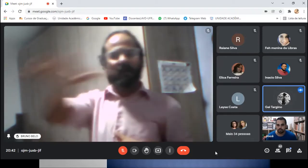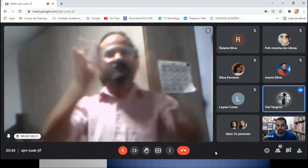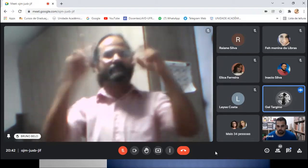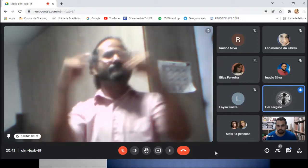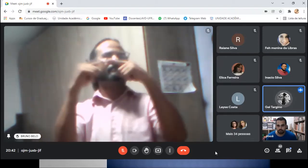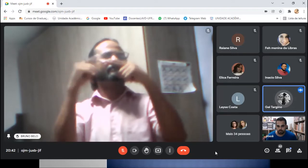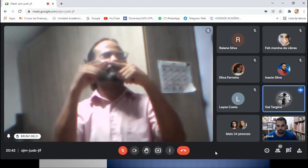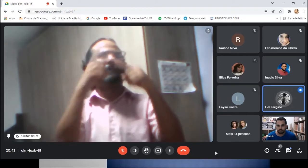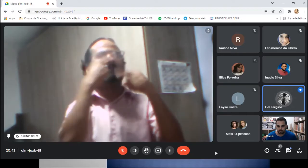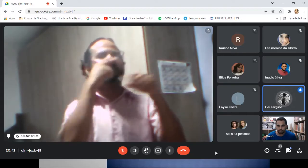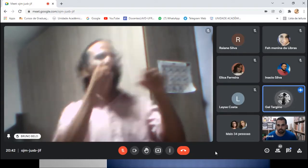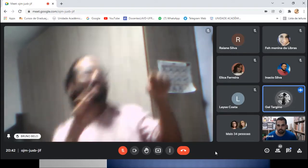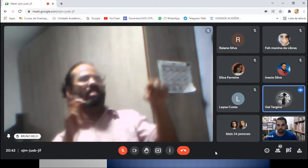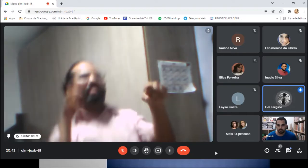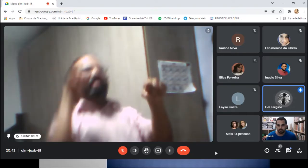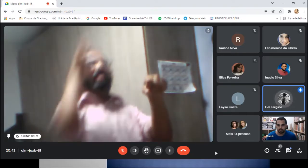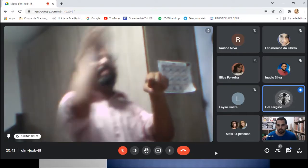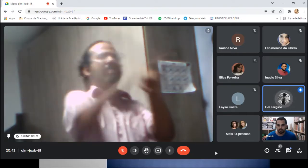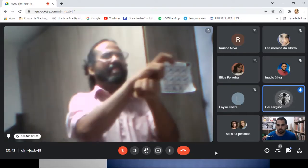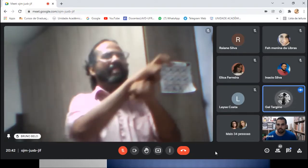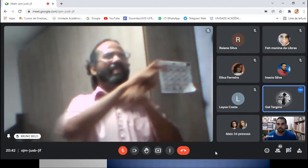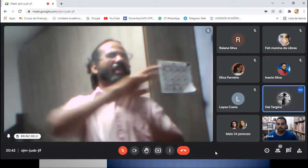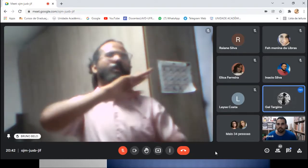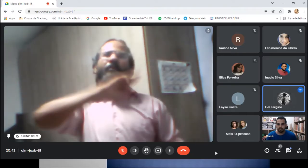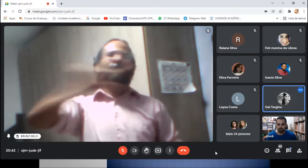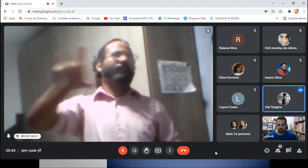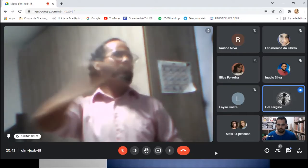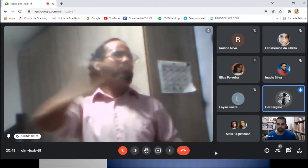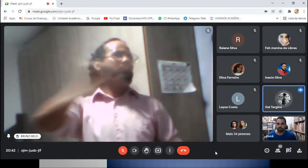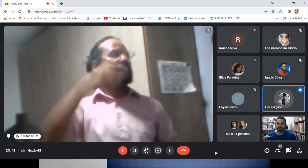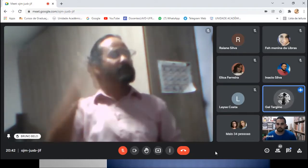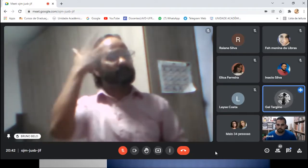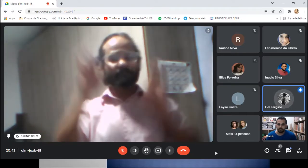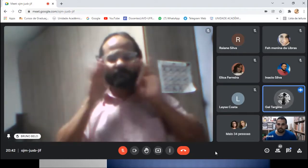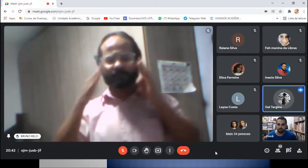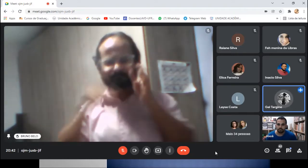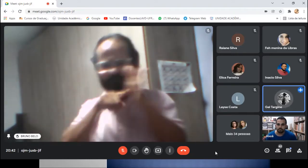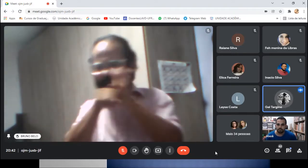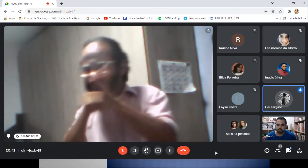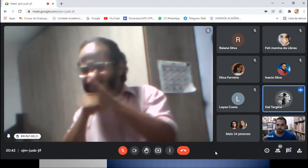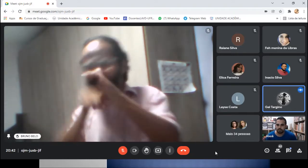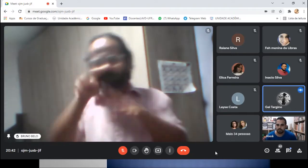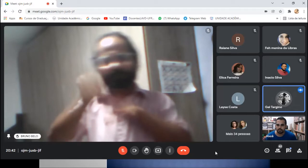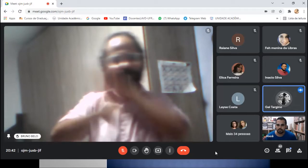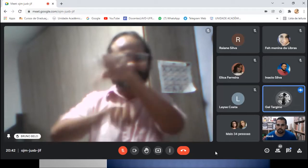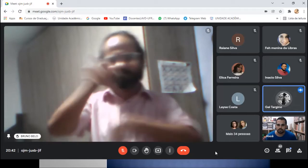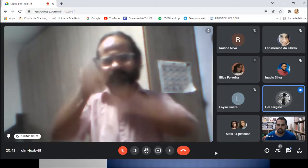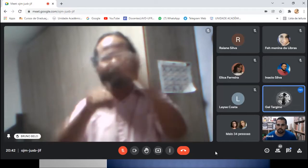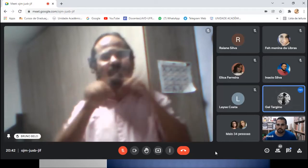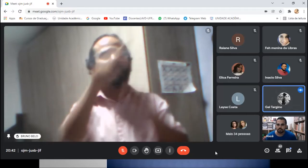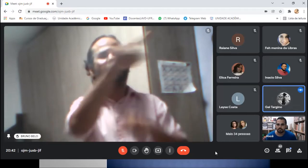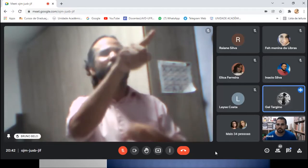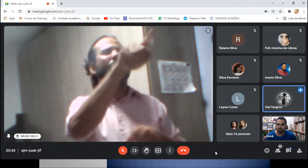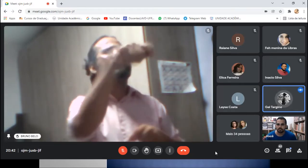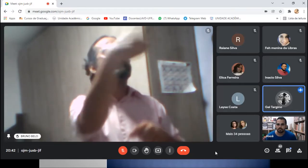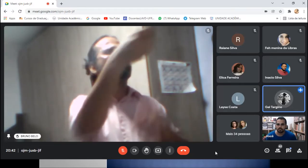utilizar essas estratégias nas áreas e sobrepor outras pesquisas, né? Então, a gente percebe que